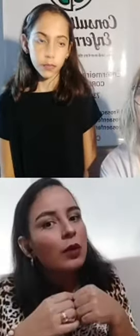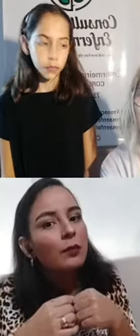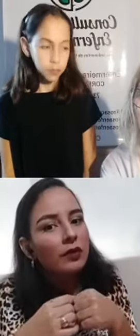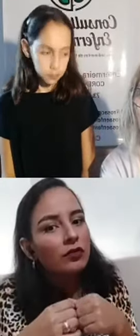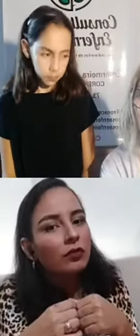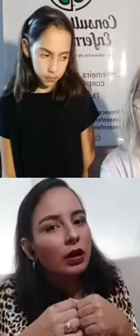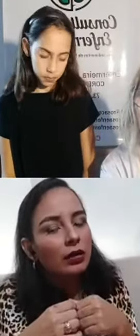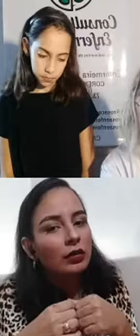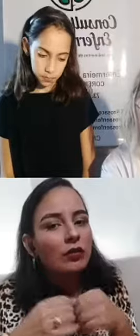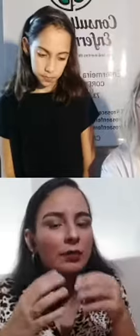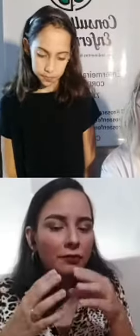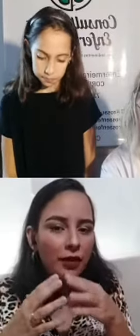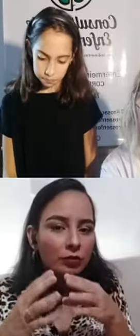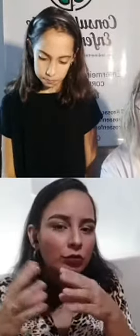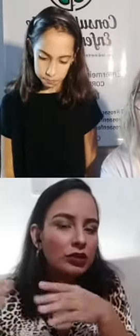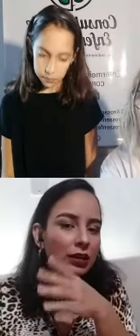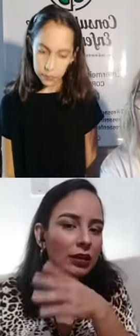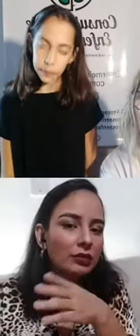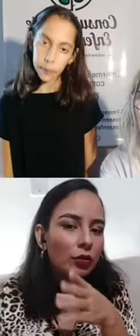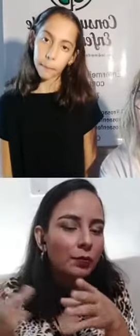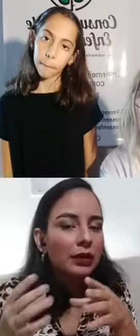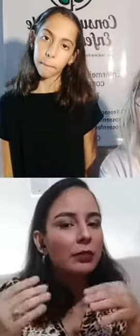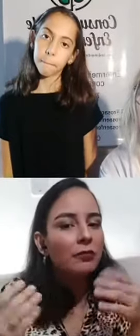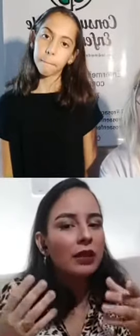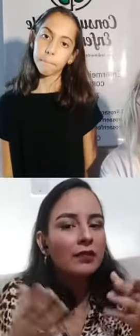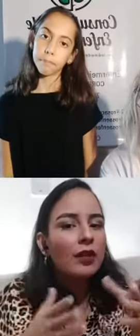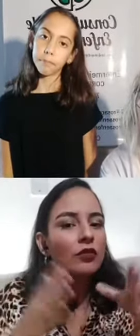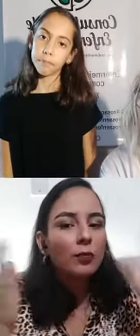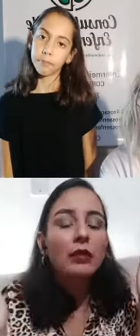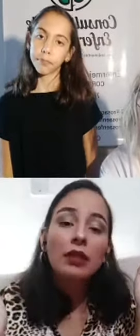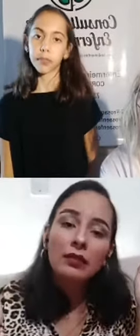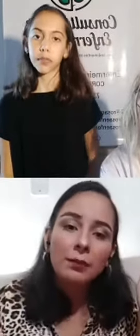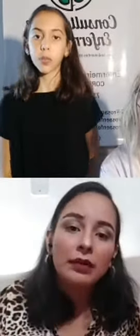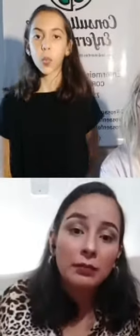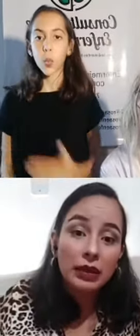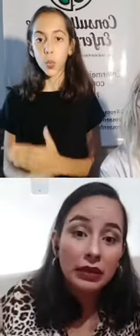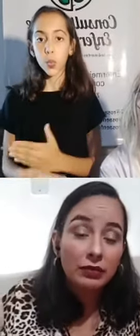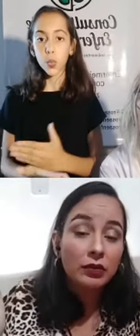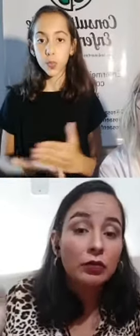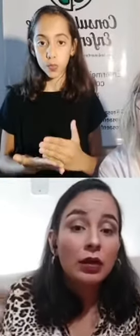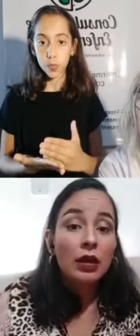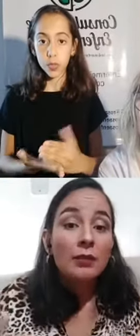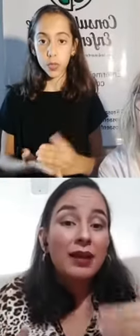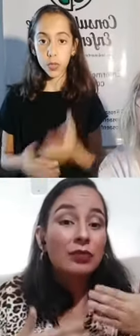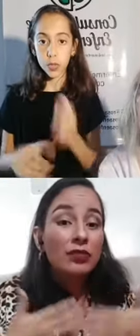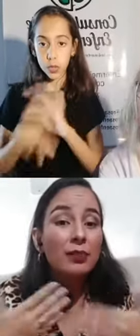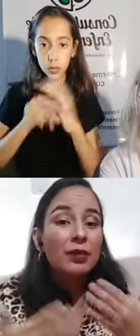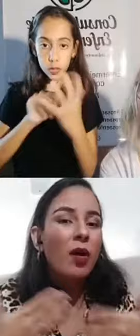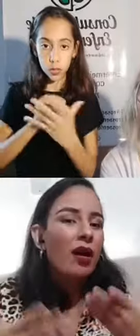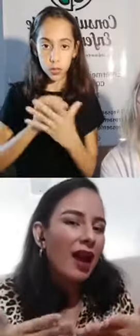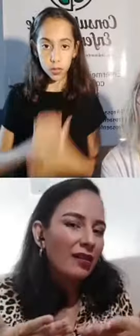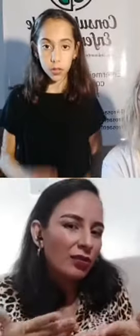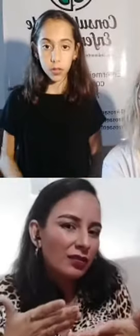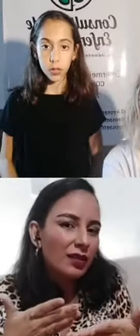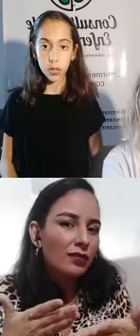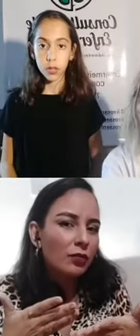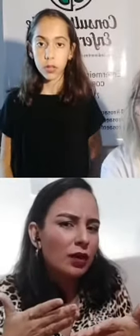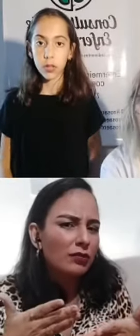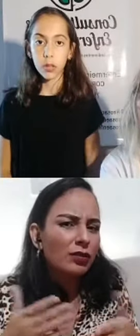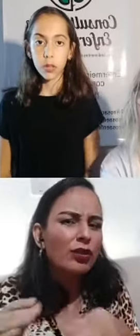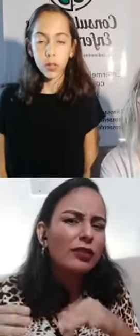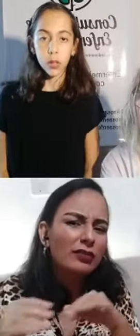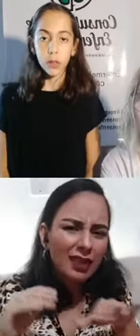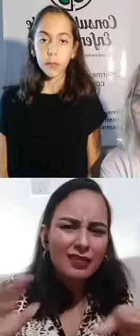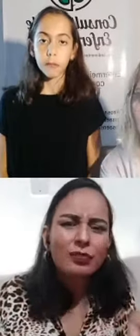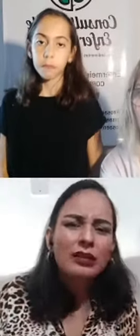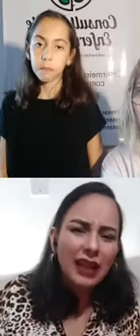de uma pessoa que eu sempre, do dia que entrou em pandemia, eu falei assim, eu espero que essa pandemia tenha vindo para nos aprimorar enquanto seres humanos. Eu